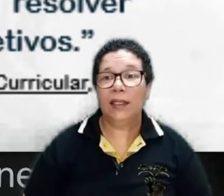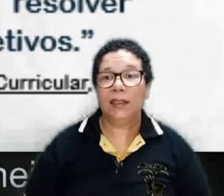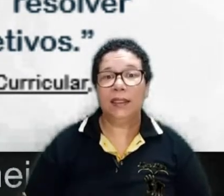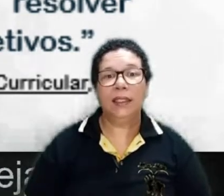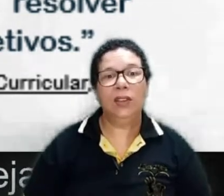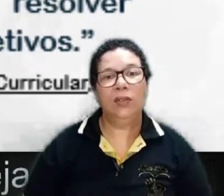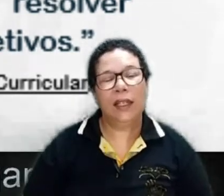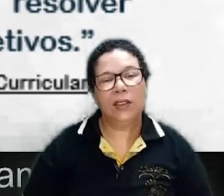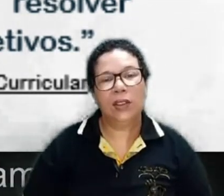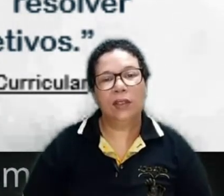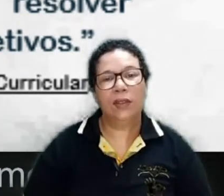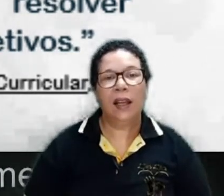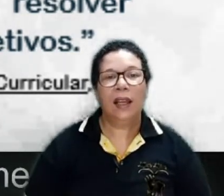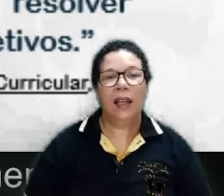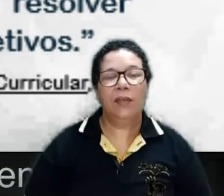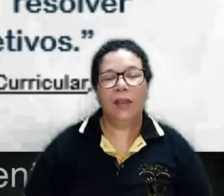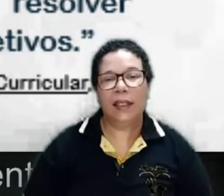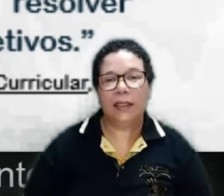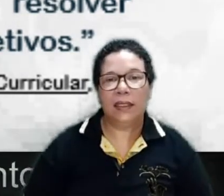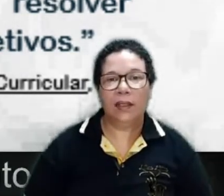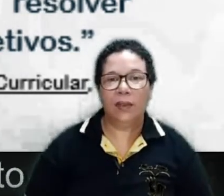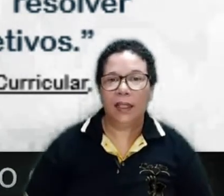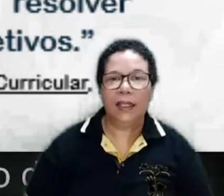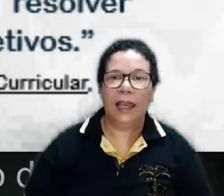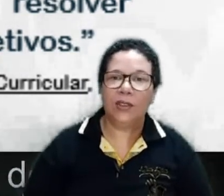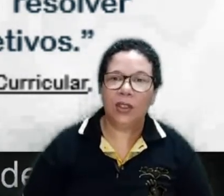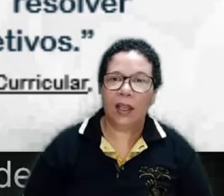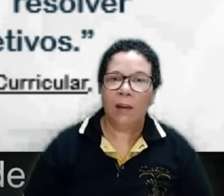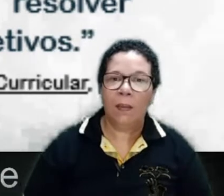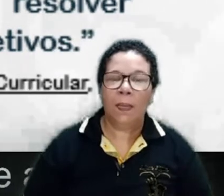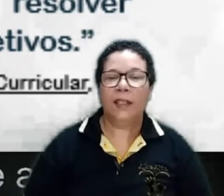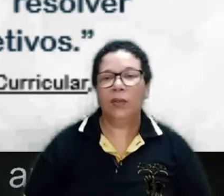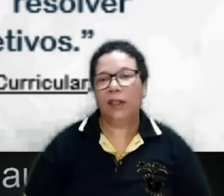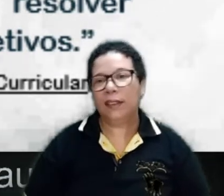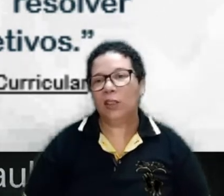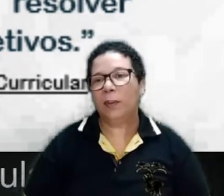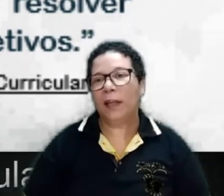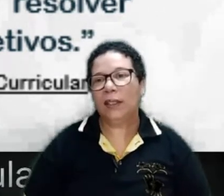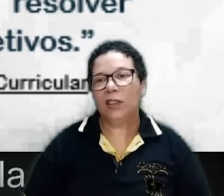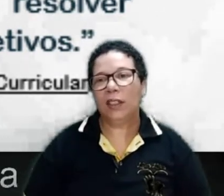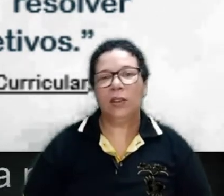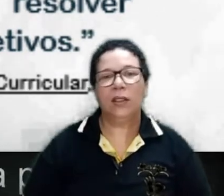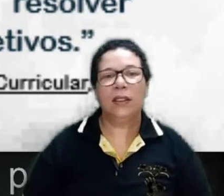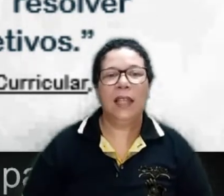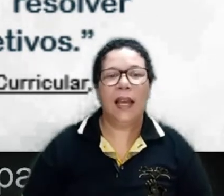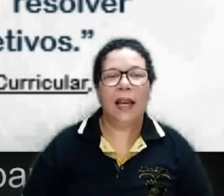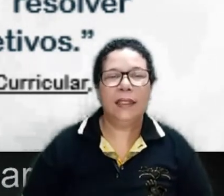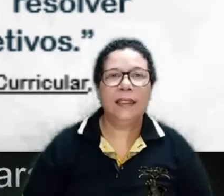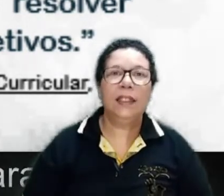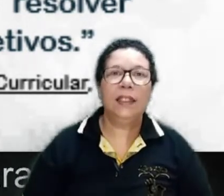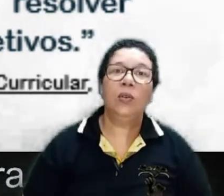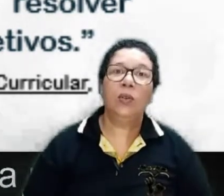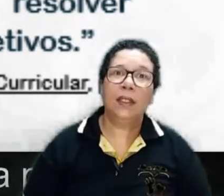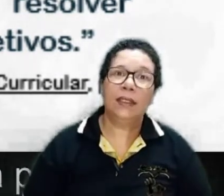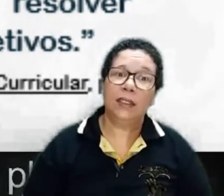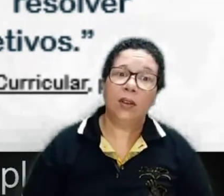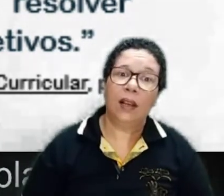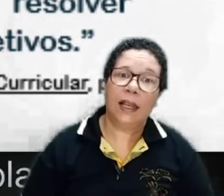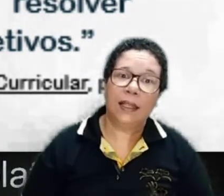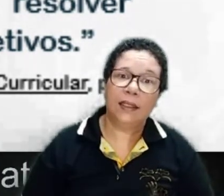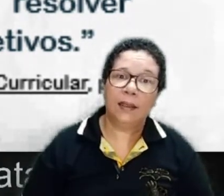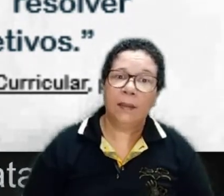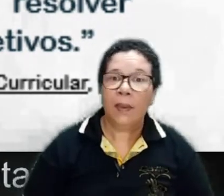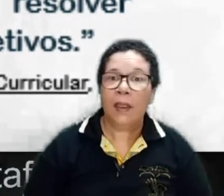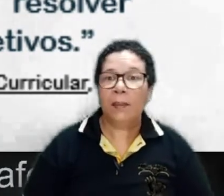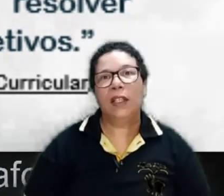crítica, significativa, reflexiva e ética nas diversas práticas sociais, incluindo as escolares,